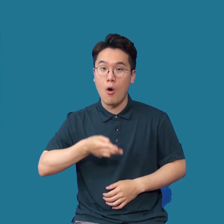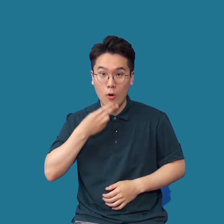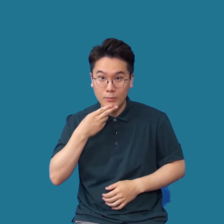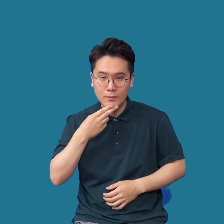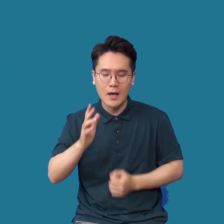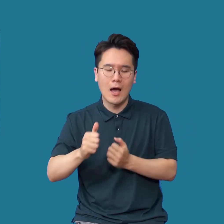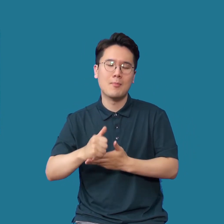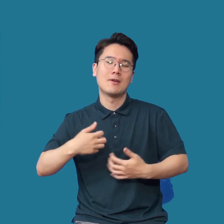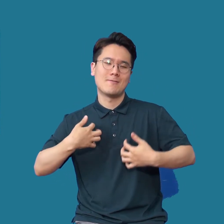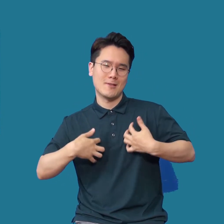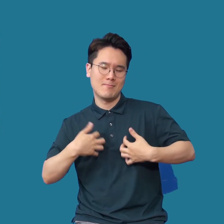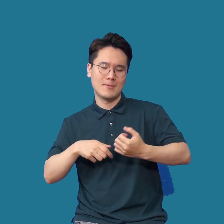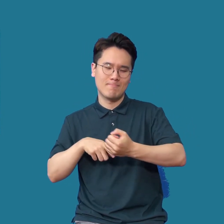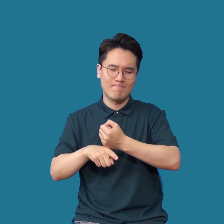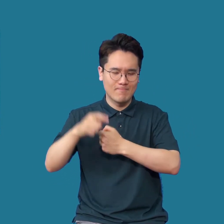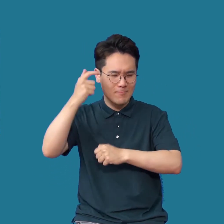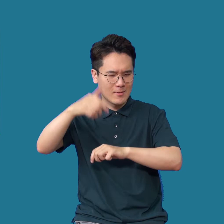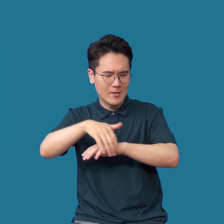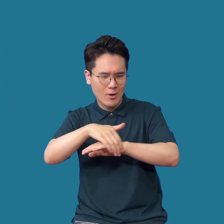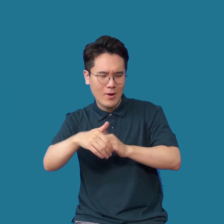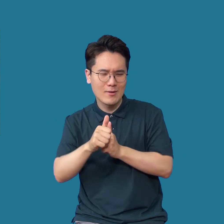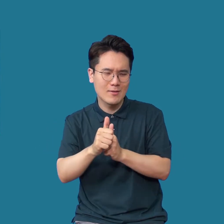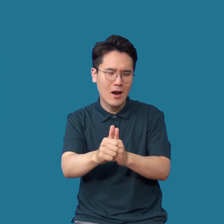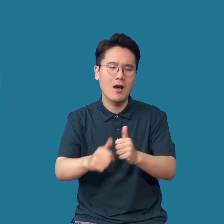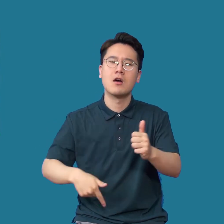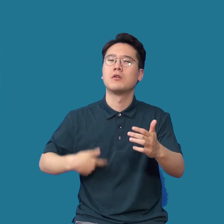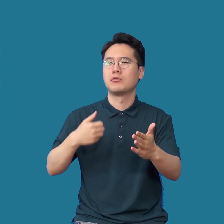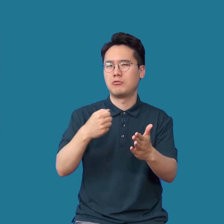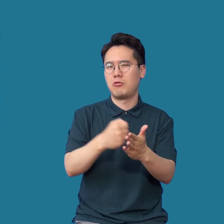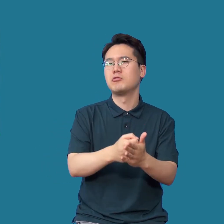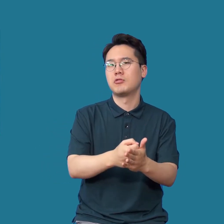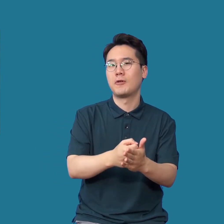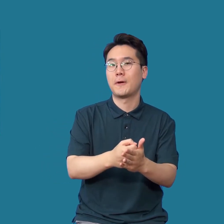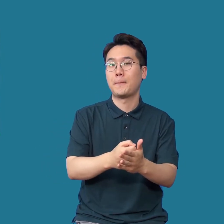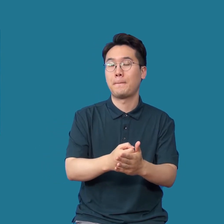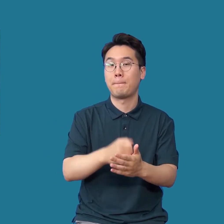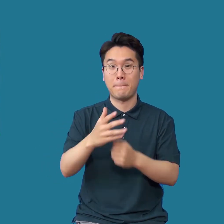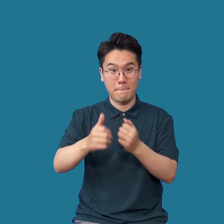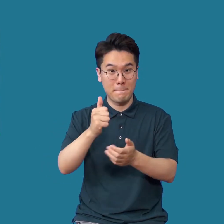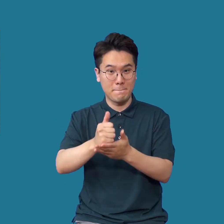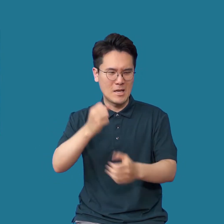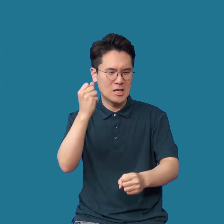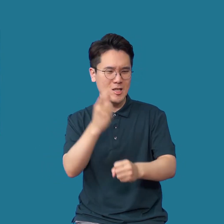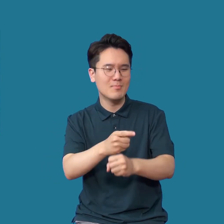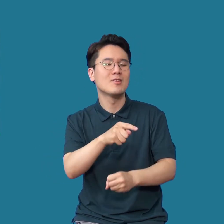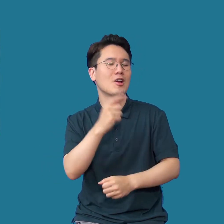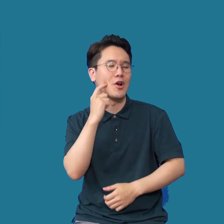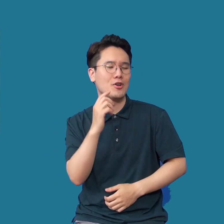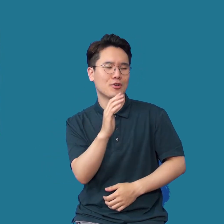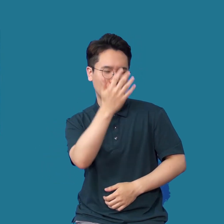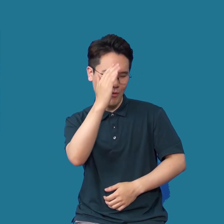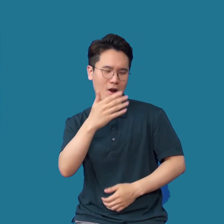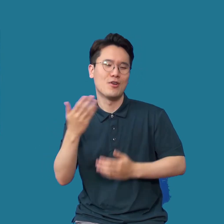때문입니다. 그게 너무나 분명해서 영화롭게 하셨느니라 과거형으로 말하기까지 했습니다.